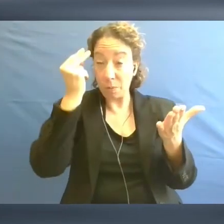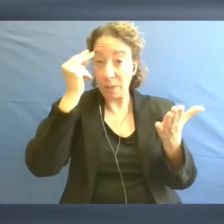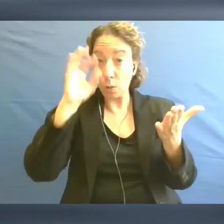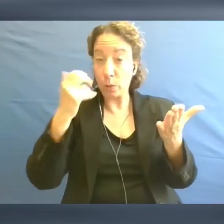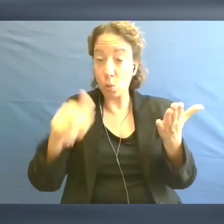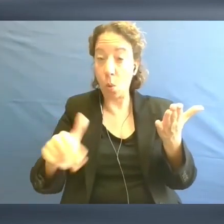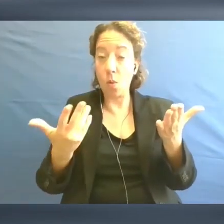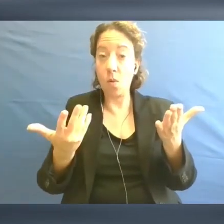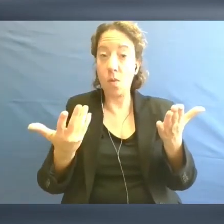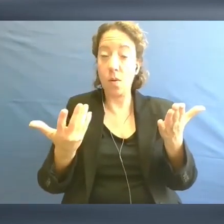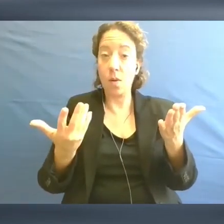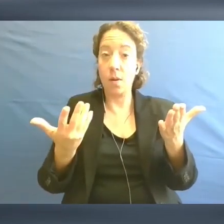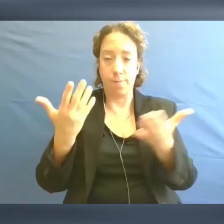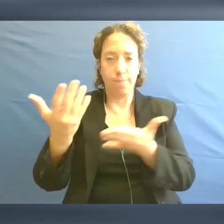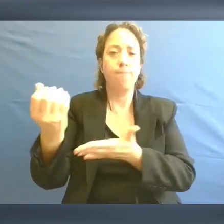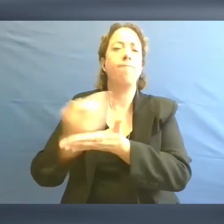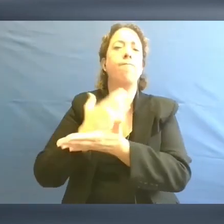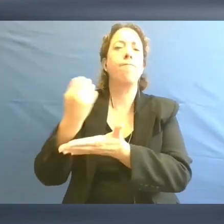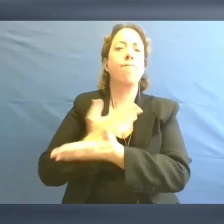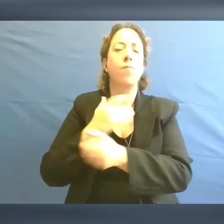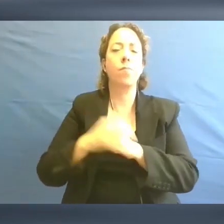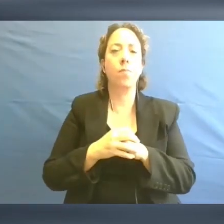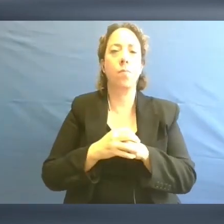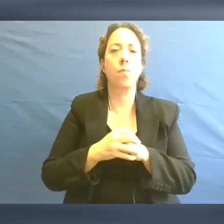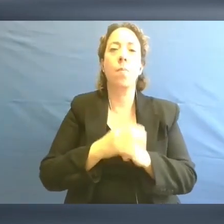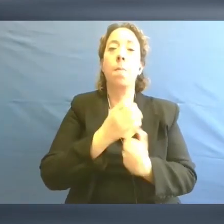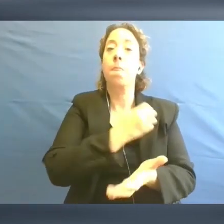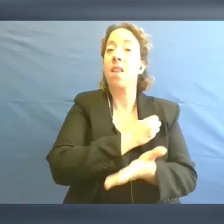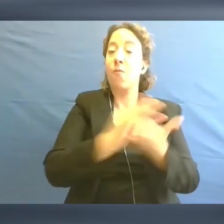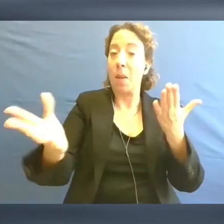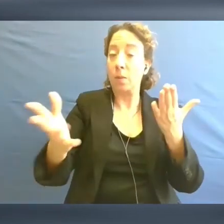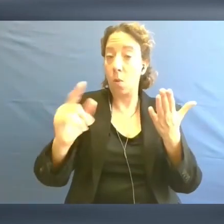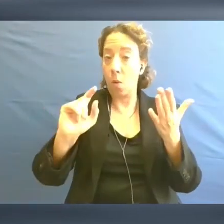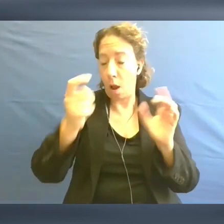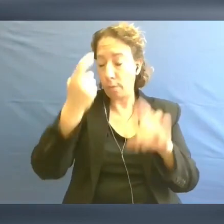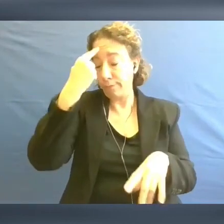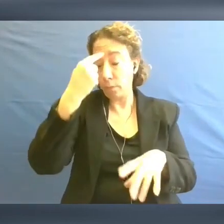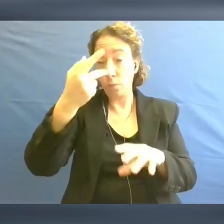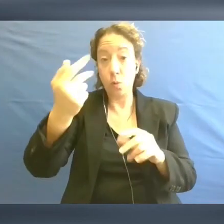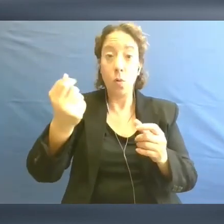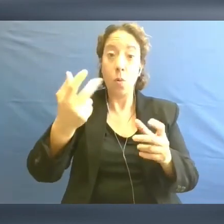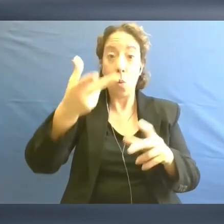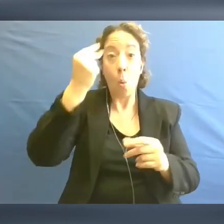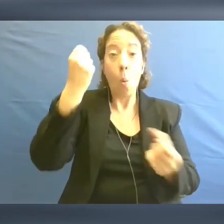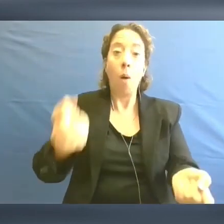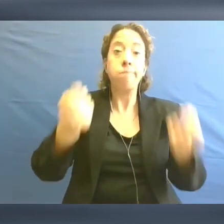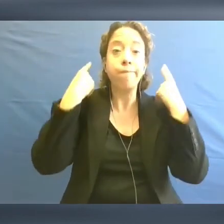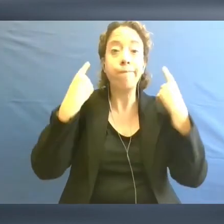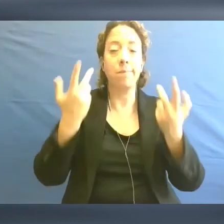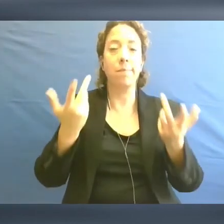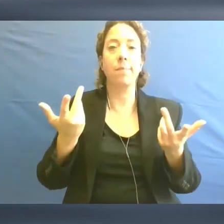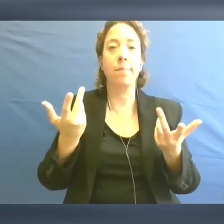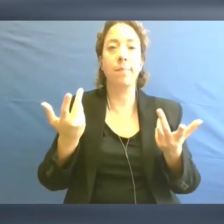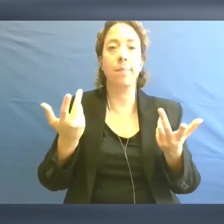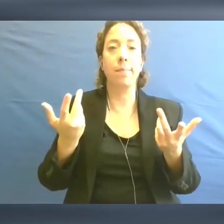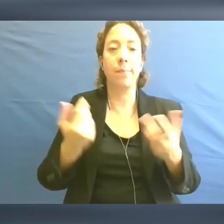la comprennent pas? Est-ce que cette information est intelligible ou est-ce qu'elle ne l'est pas?